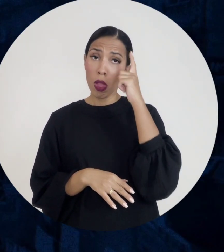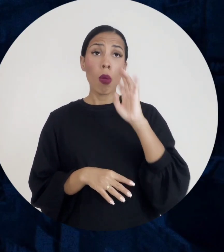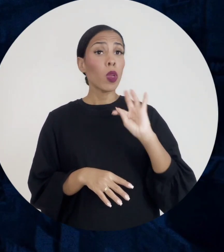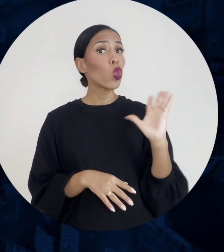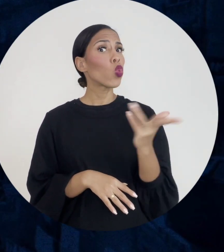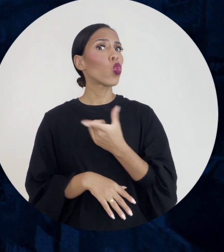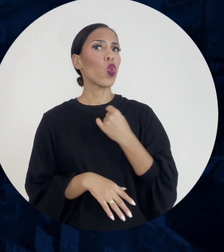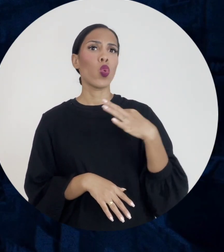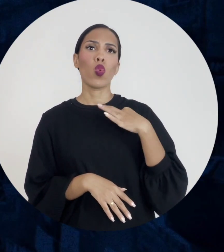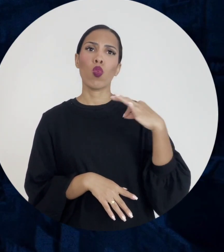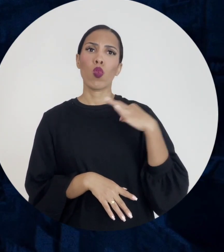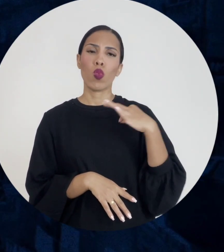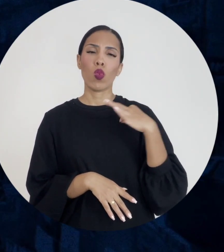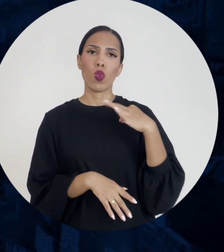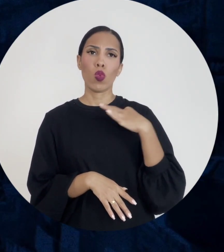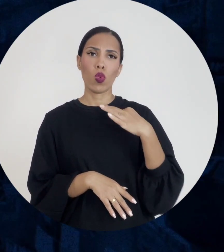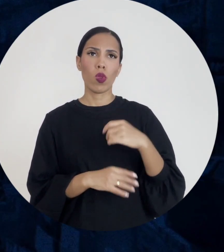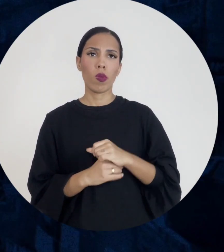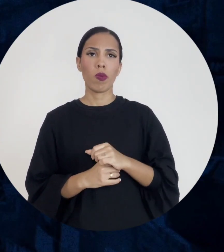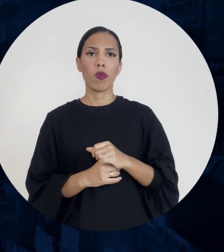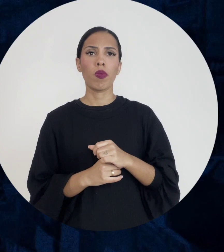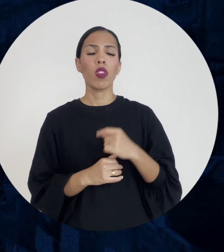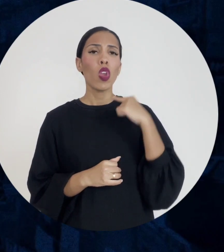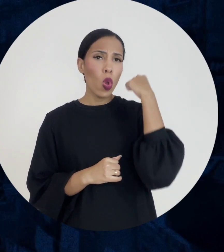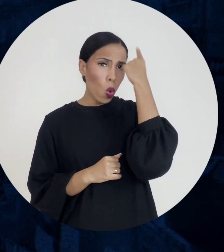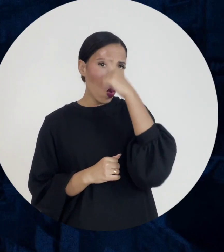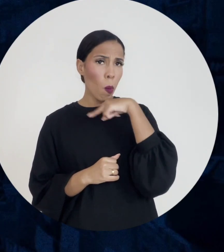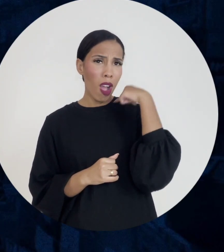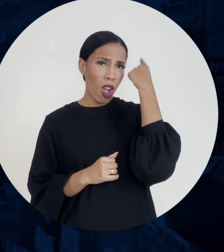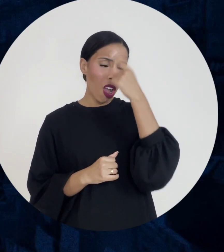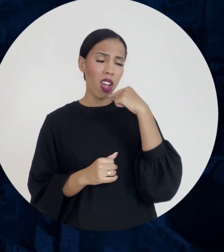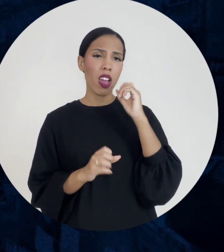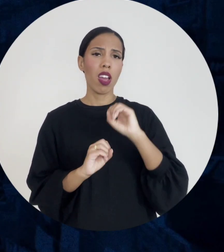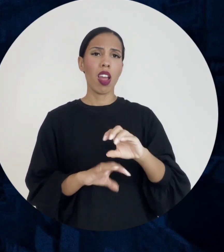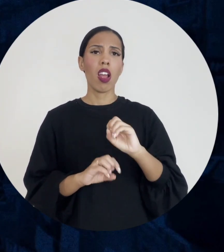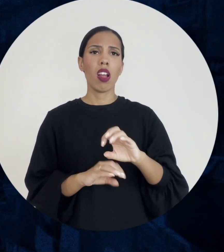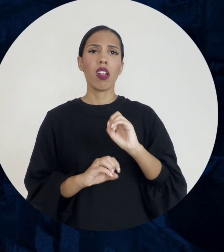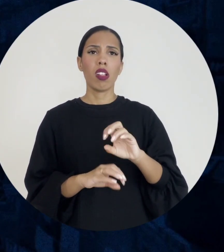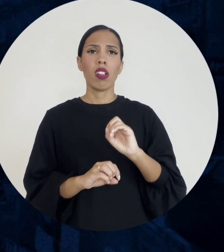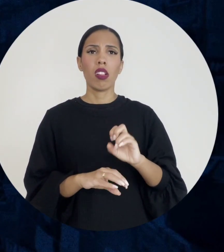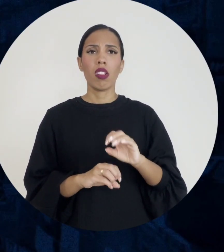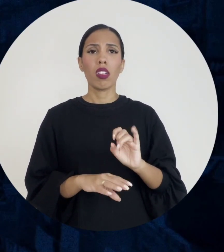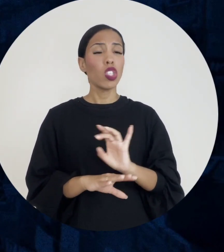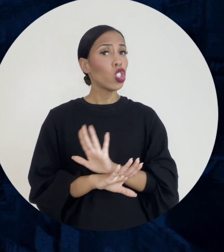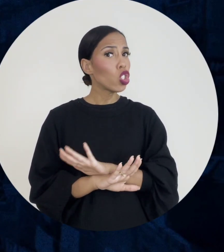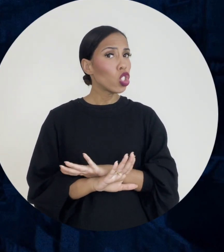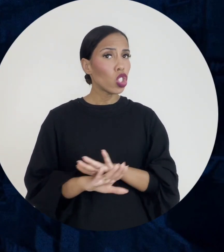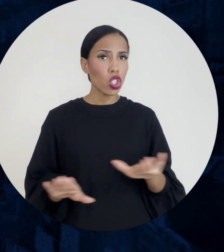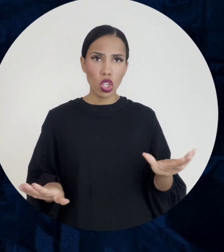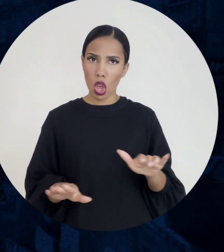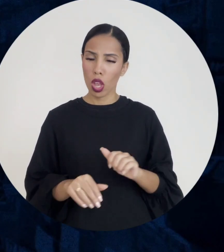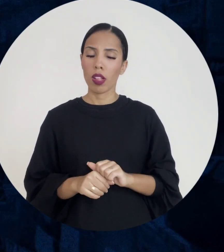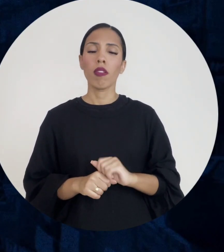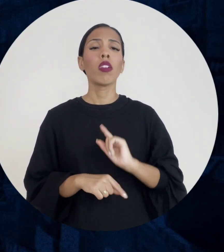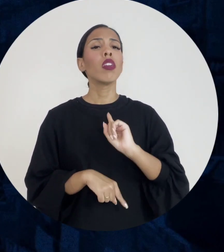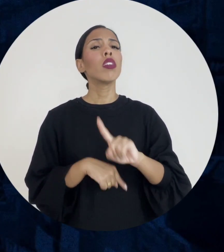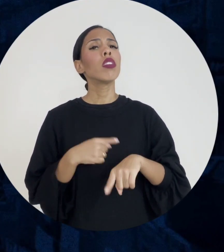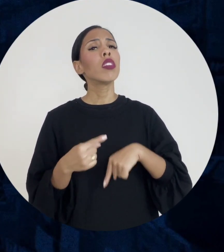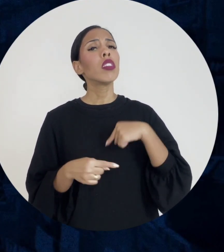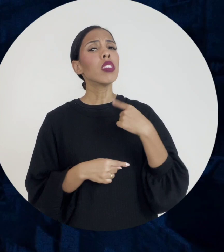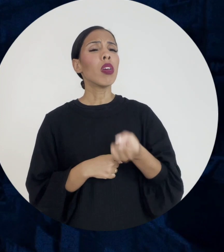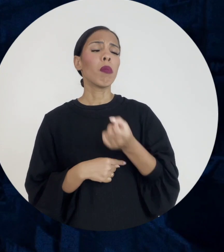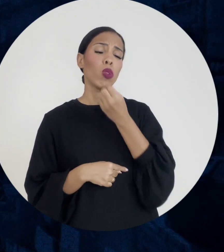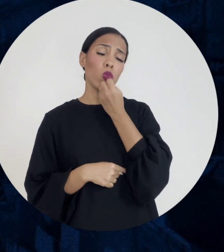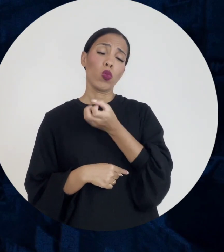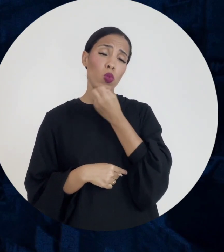voluntário, né? Voluntário, só dava aquela horinha de aula lá, e só, né? E aí depois falei, tá